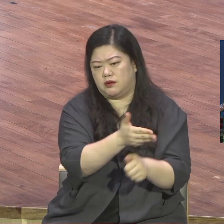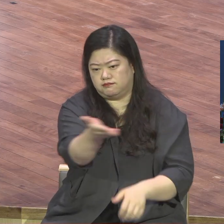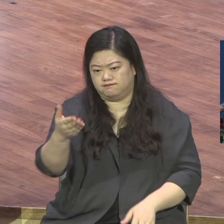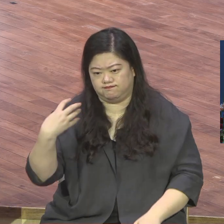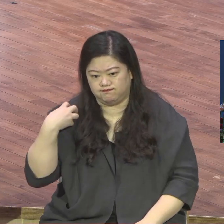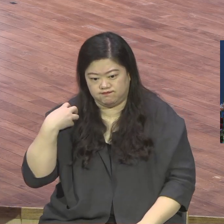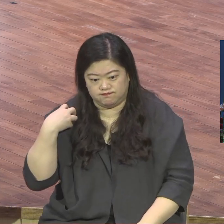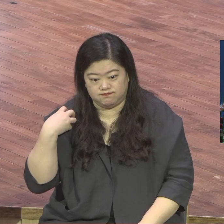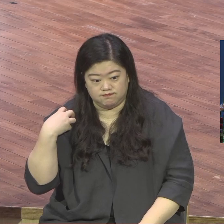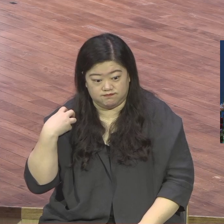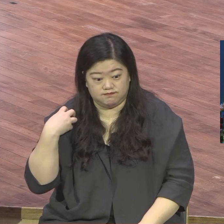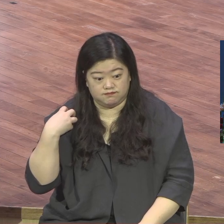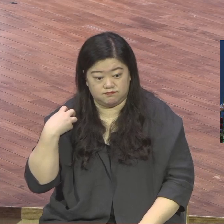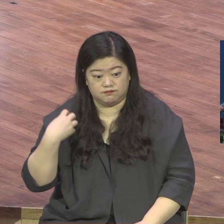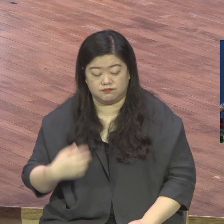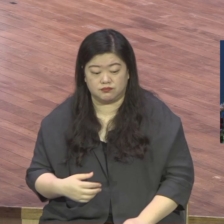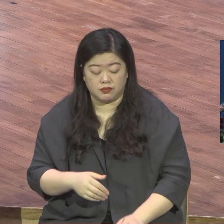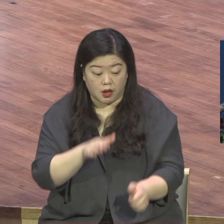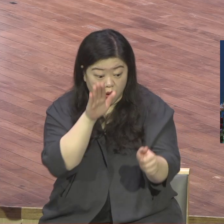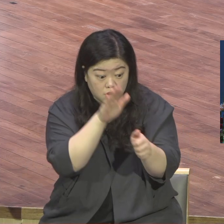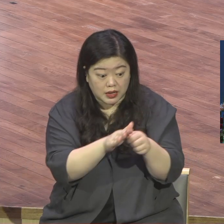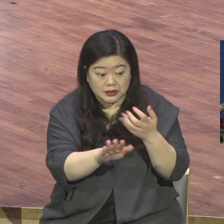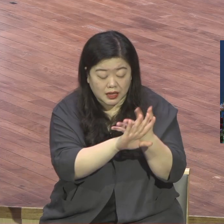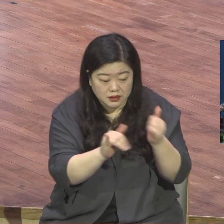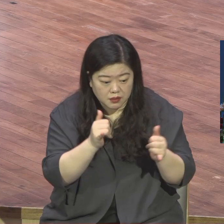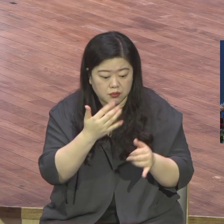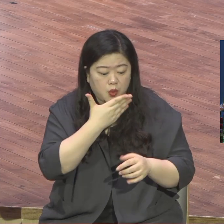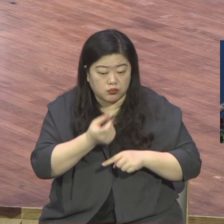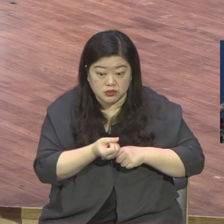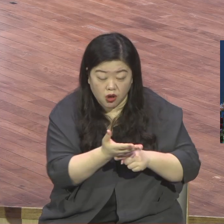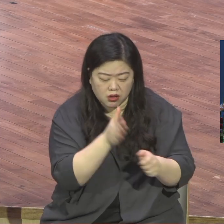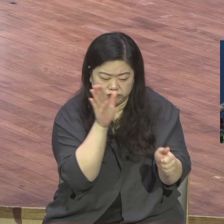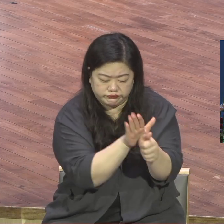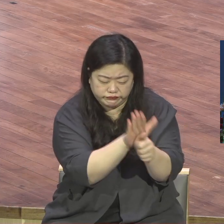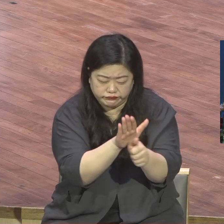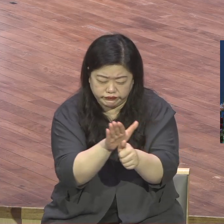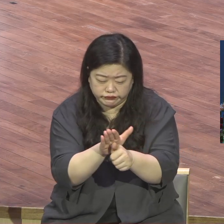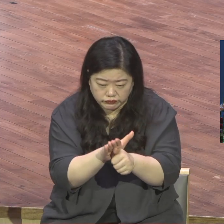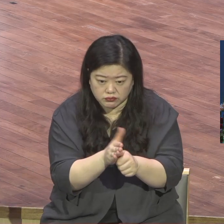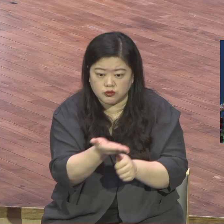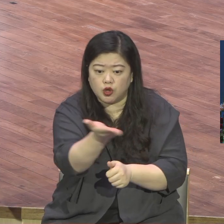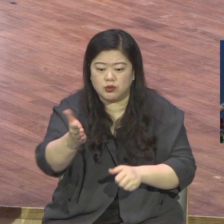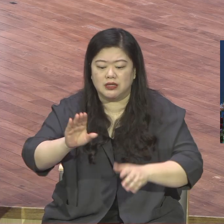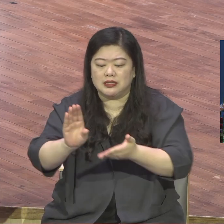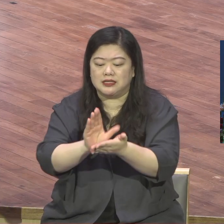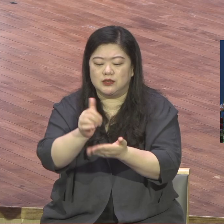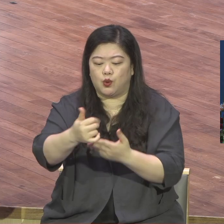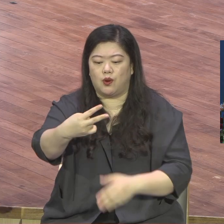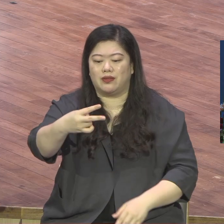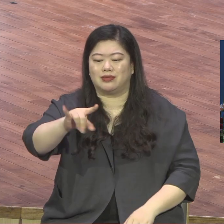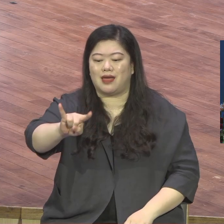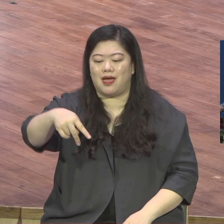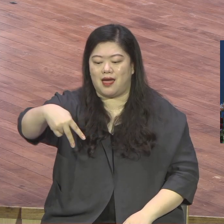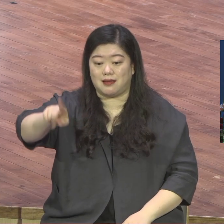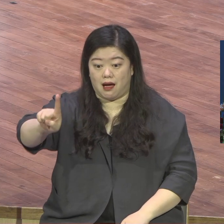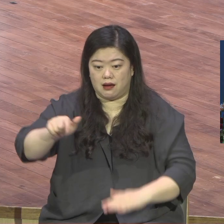함께 체질되어서 생명 살리는 그리스도의 대사로 당당히 서시기를 주님으로